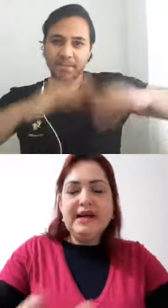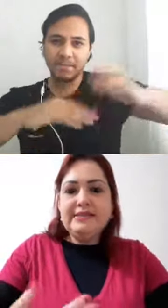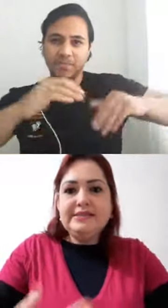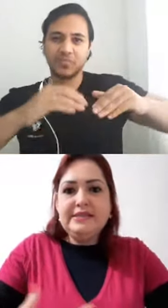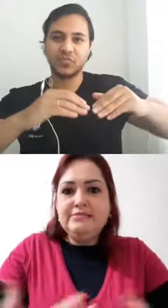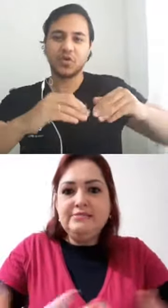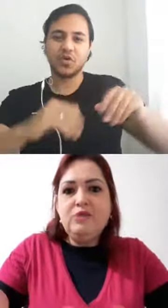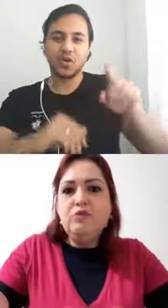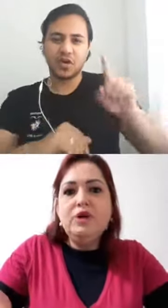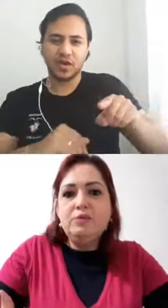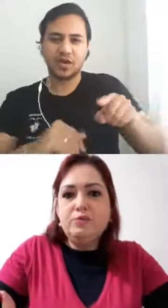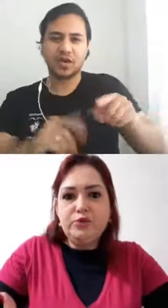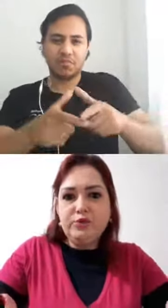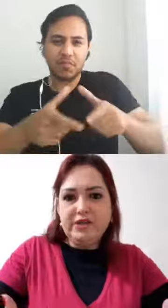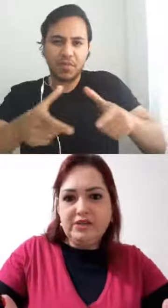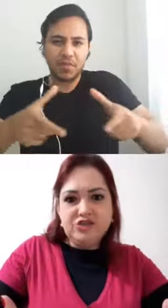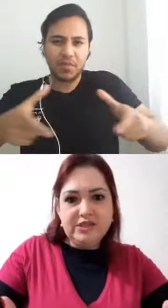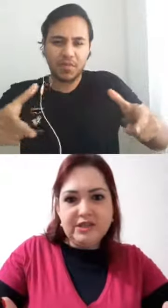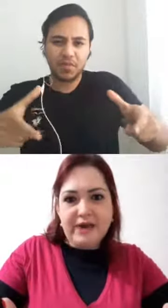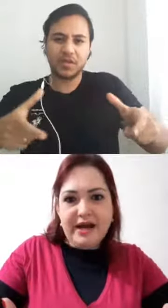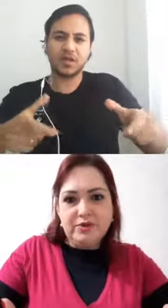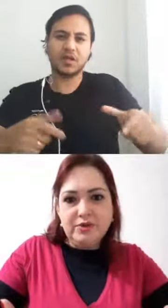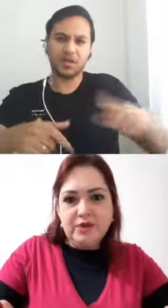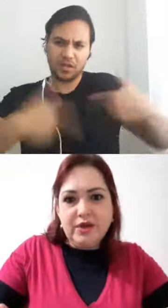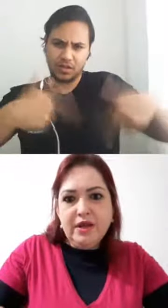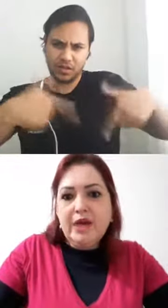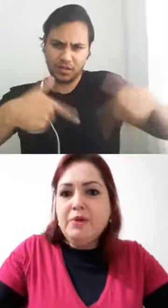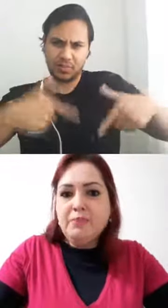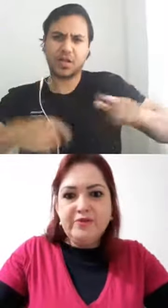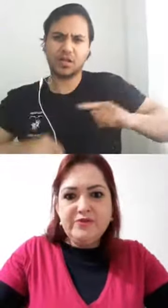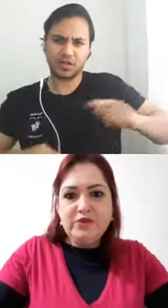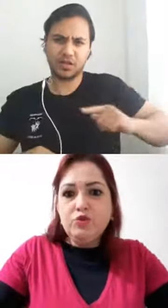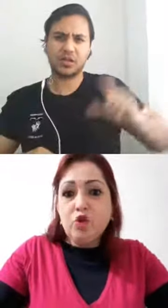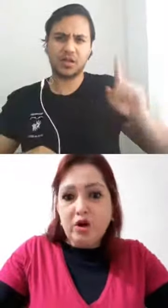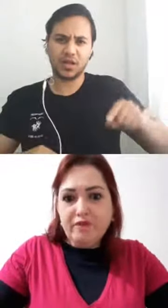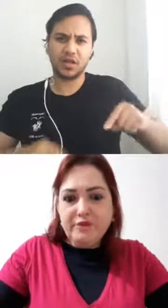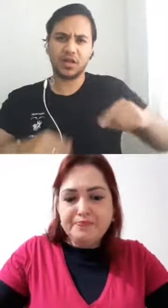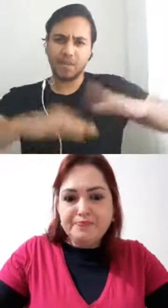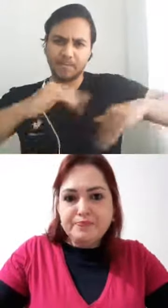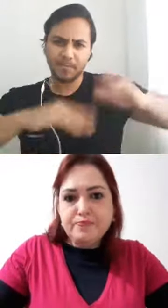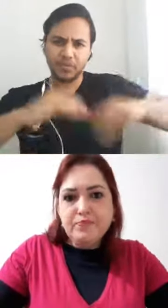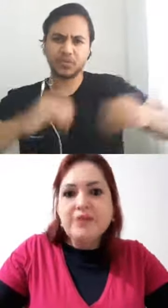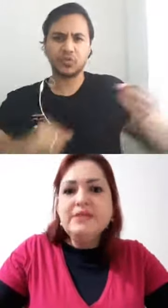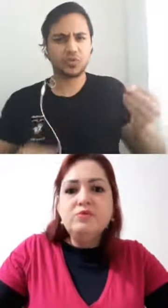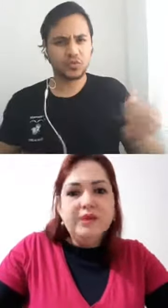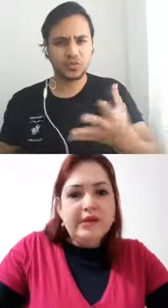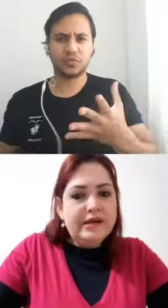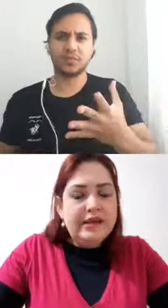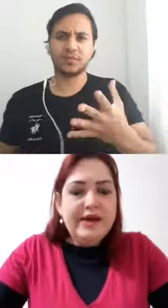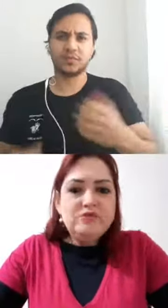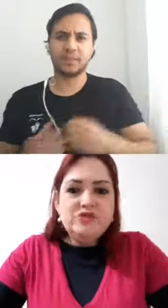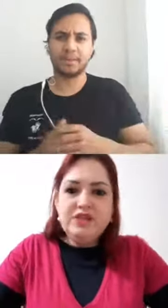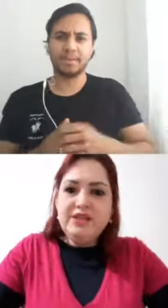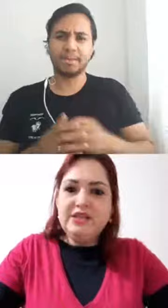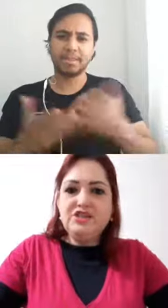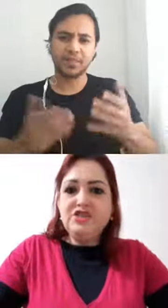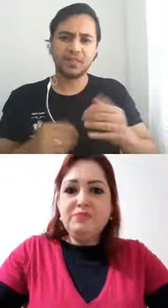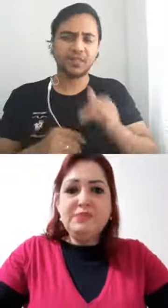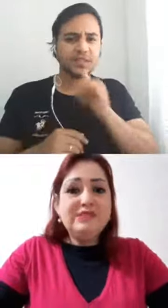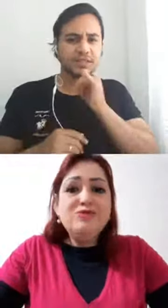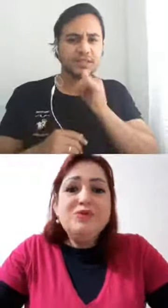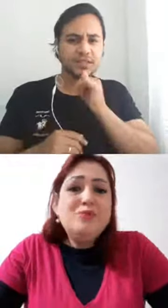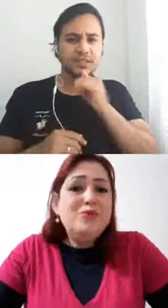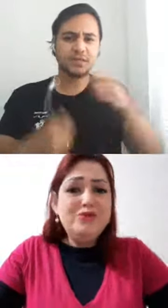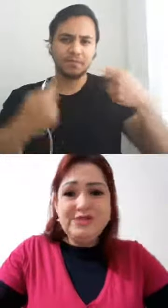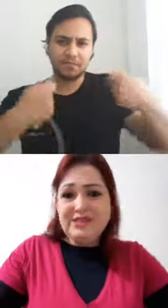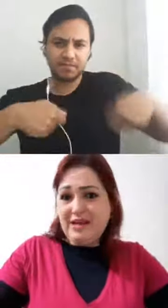está assim, tem um campo muito grande de trabalho. É uma profissão nova. Então, claro, a gente está